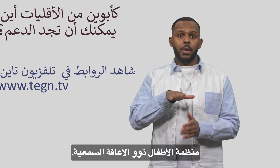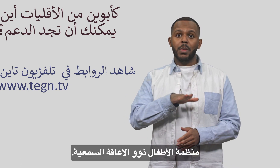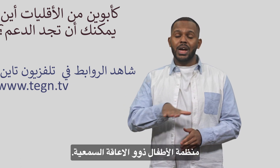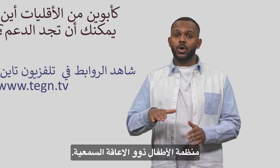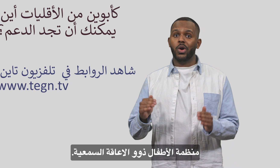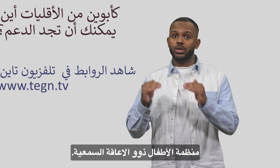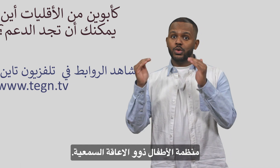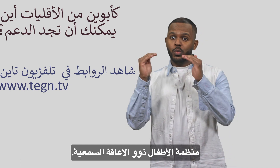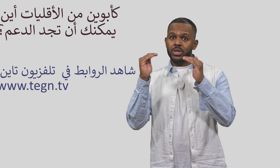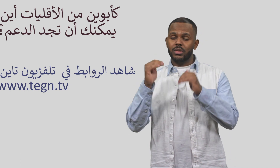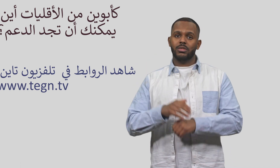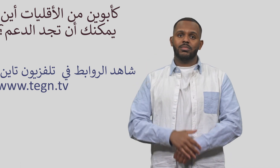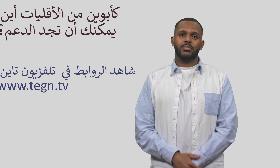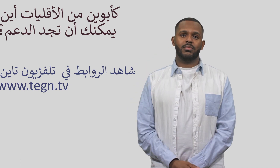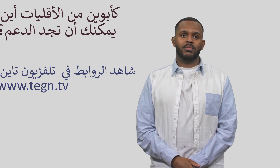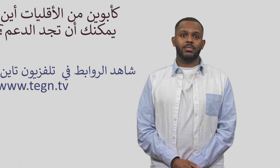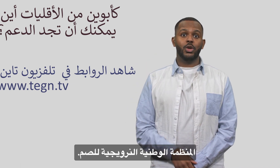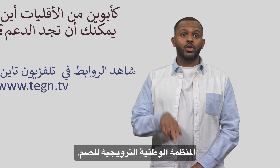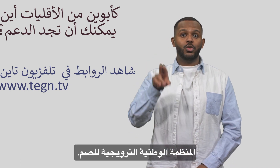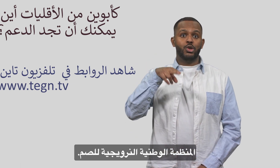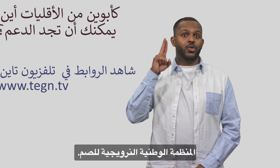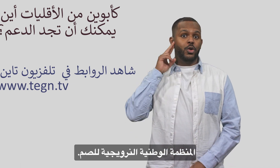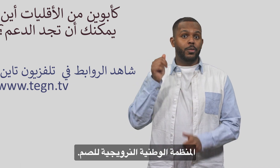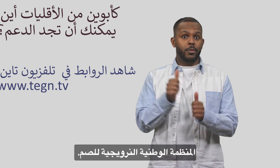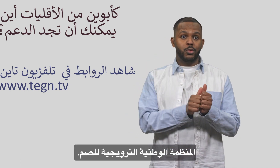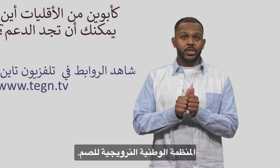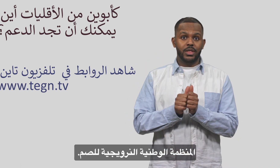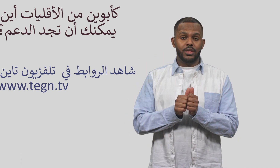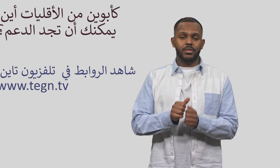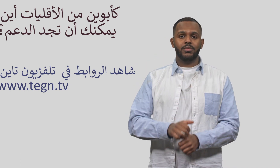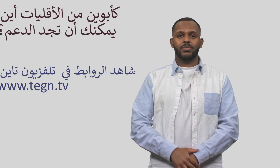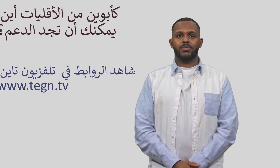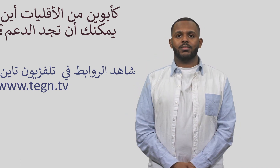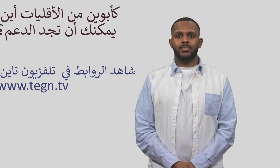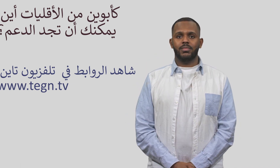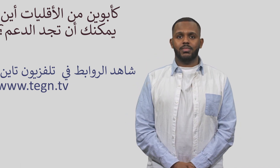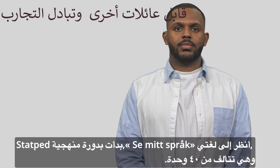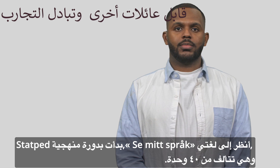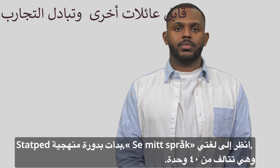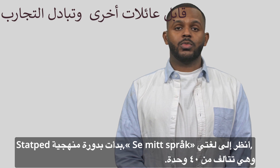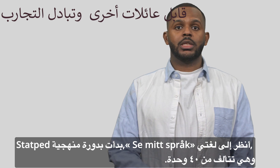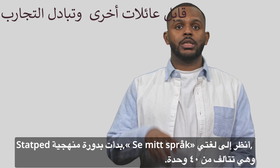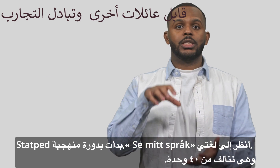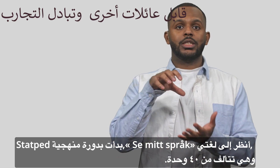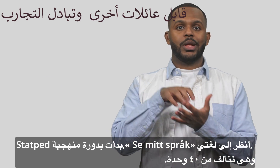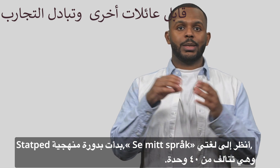منظمة الأطفال ذو الإعاقة السمعية، المنظمة الوطنية النرويجية للصم. انظر إلى